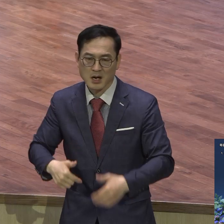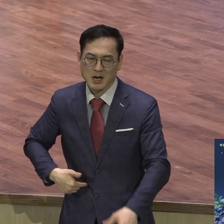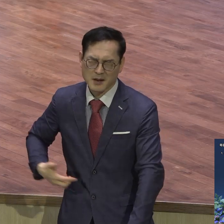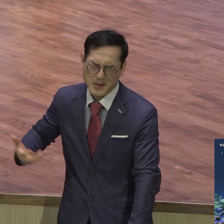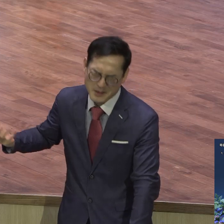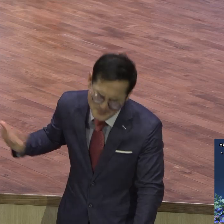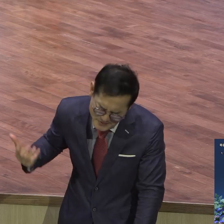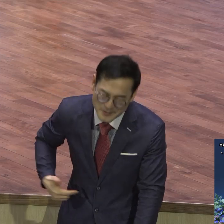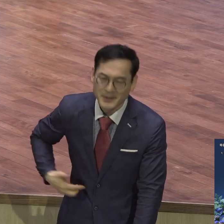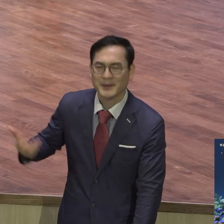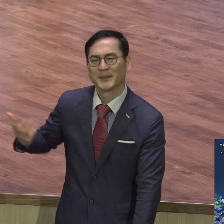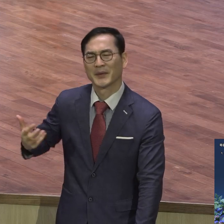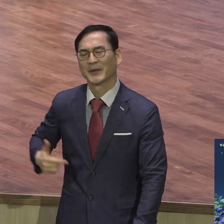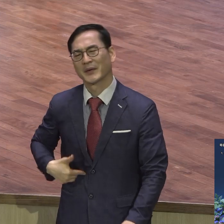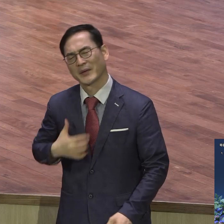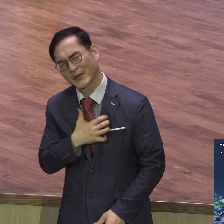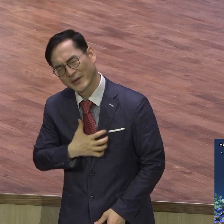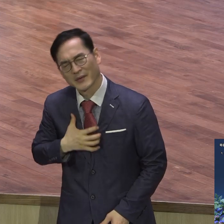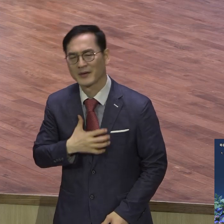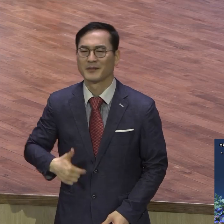뼈가 아파요